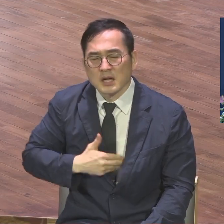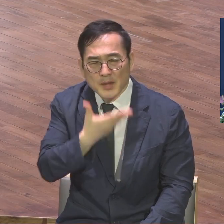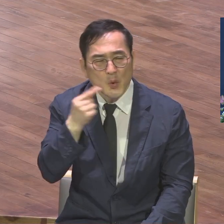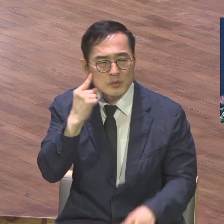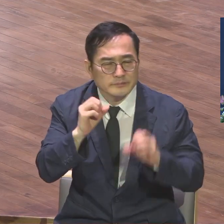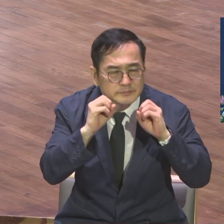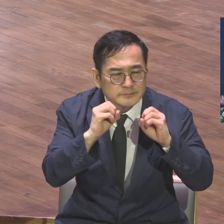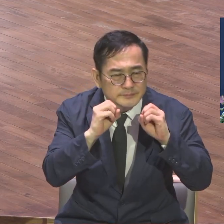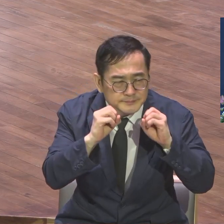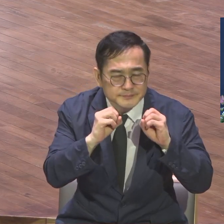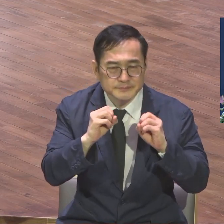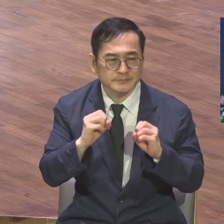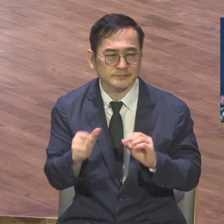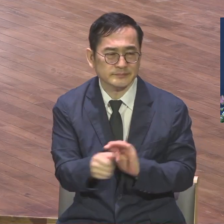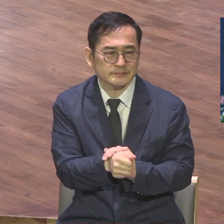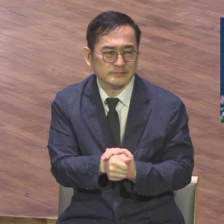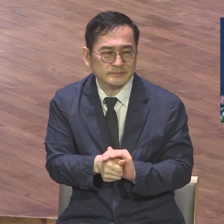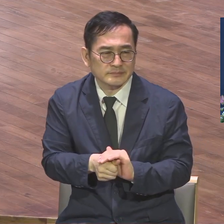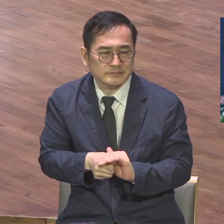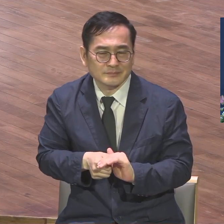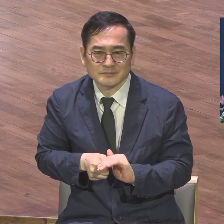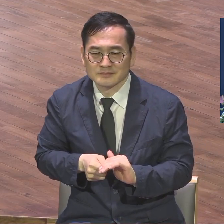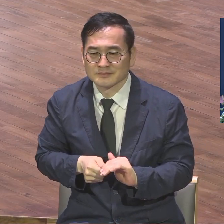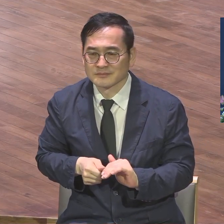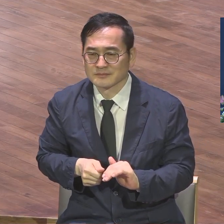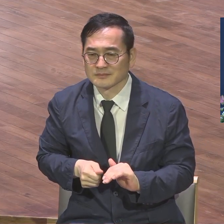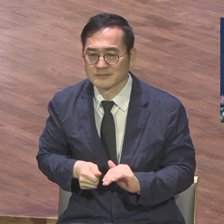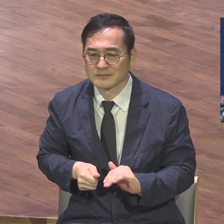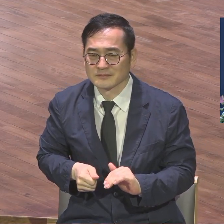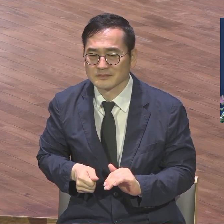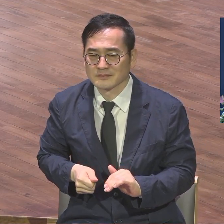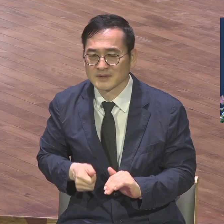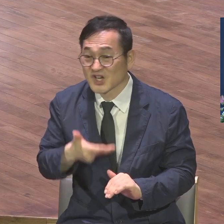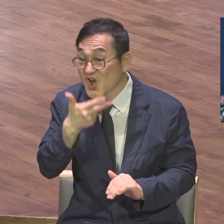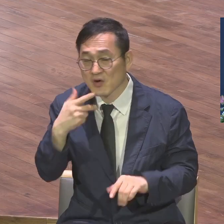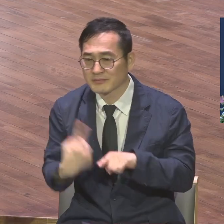입에 말이 안 떨어져.